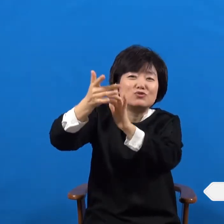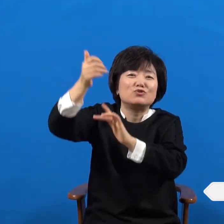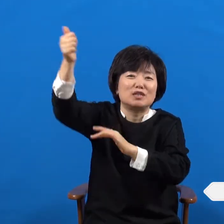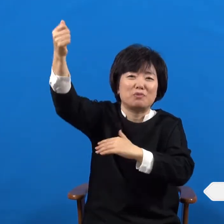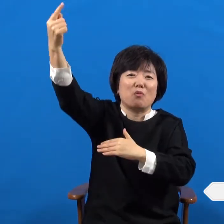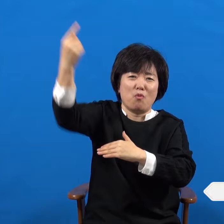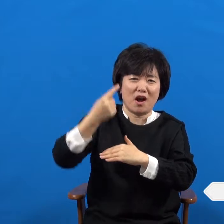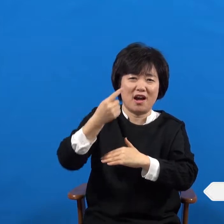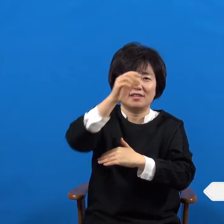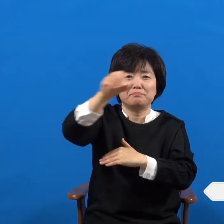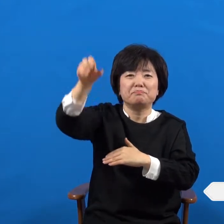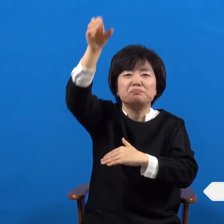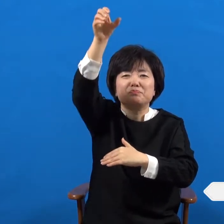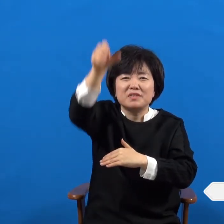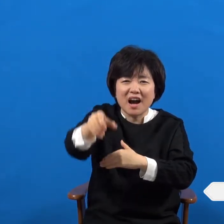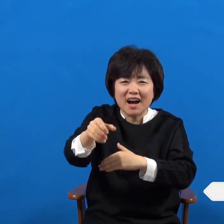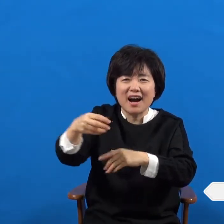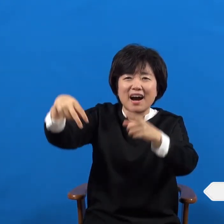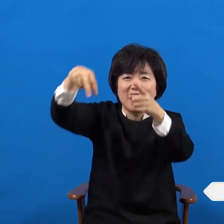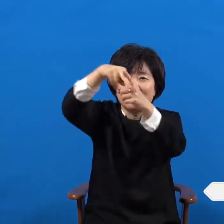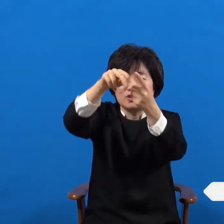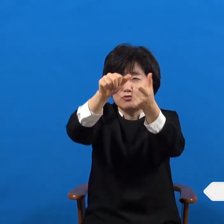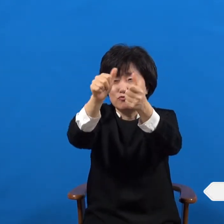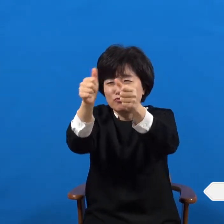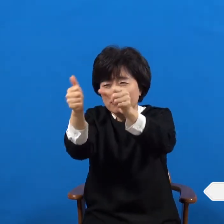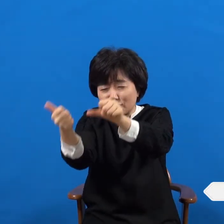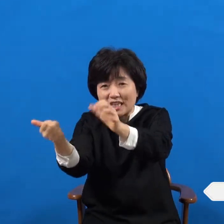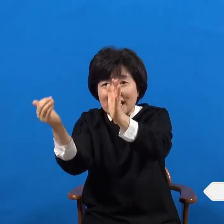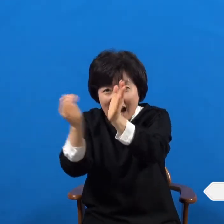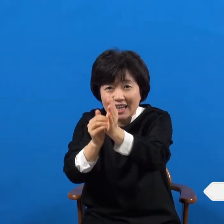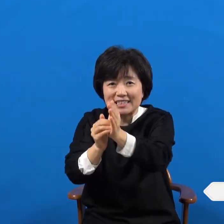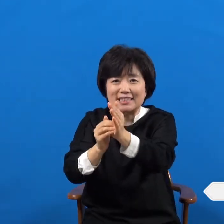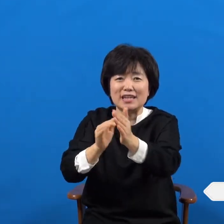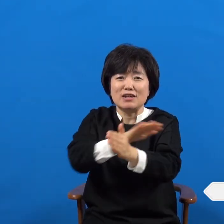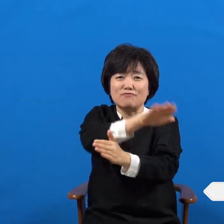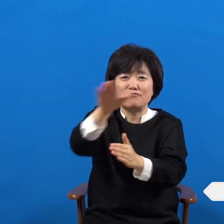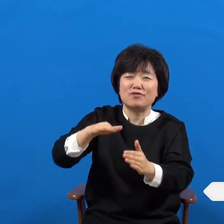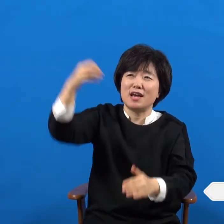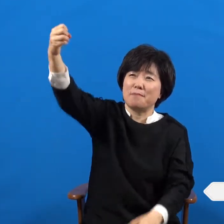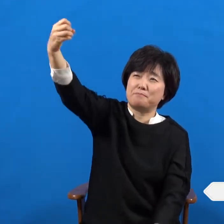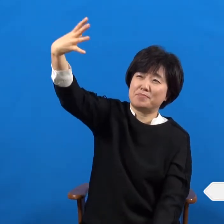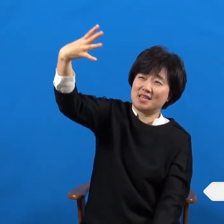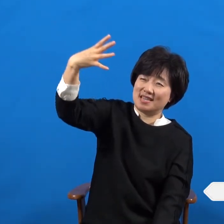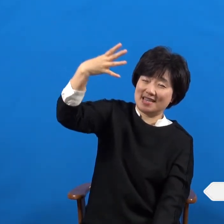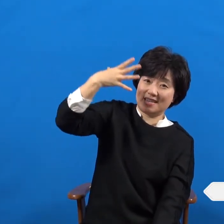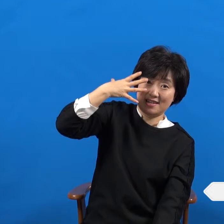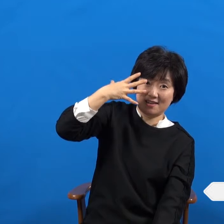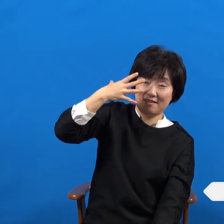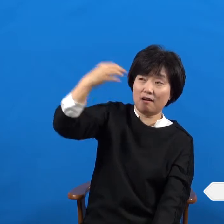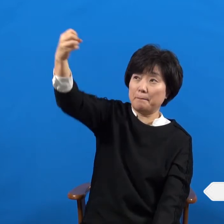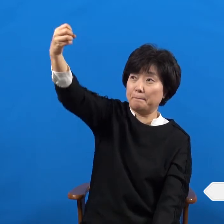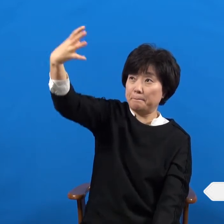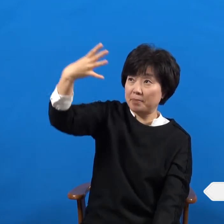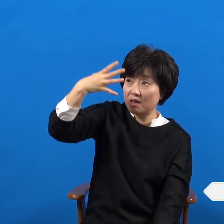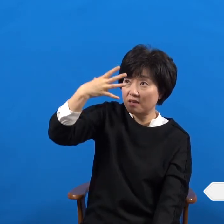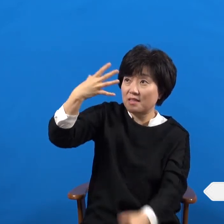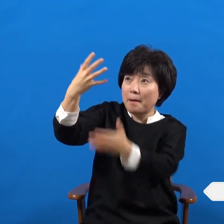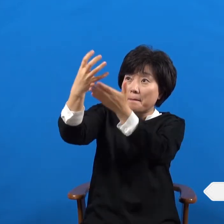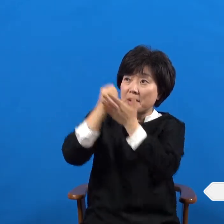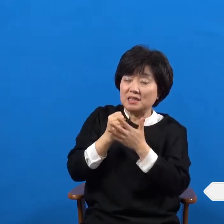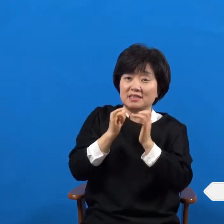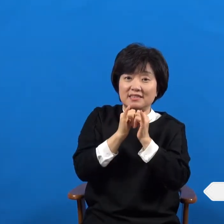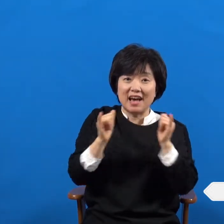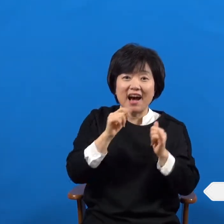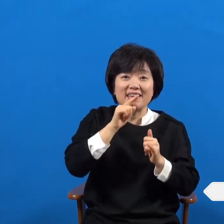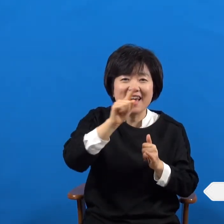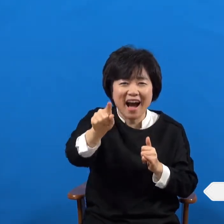십자가에 죽기까지 그 빛을 우리를 향해 비추셨습니다. 그 빛을 받는 자여 일어나라.